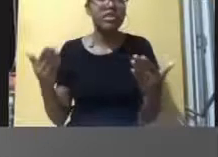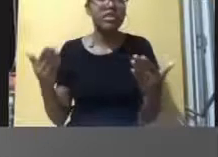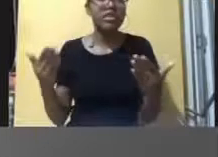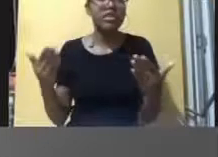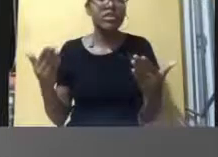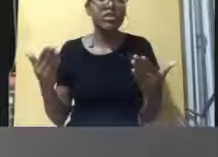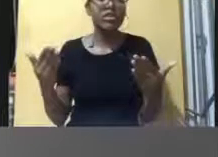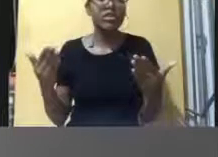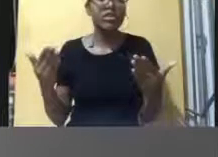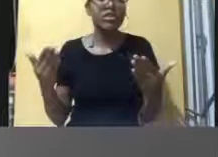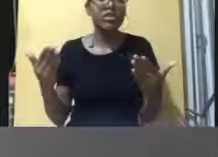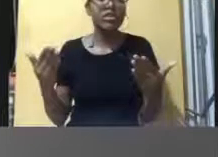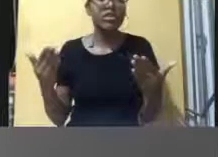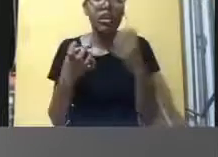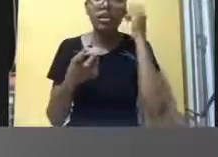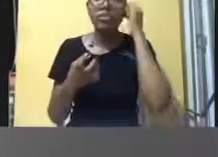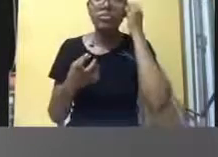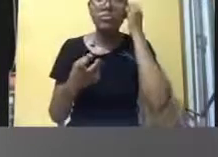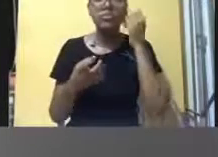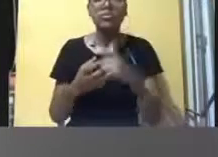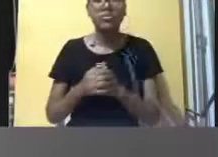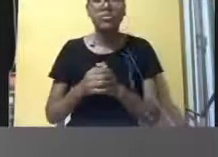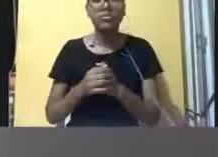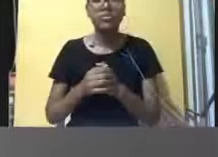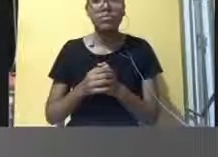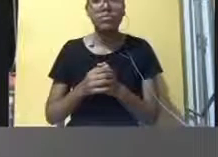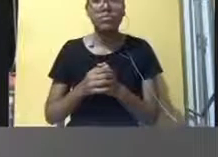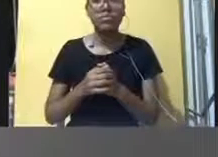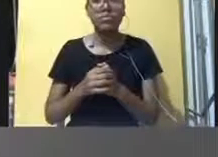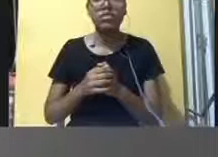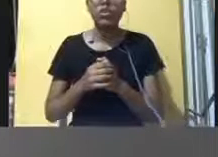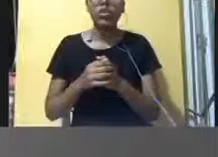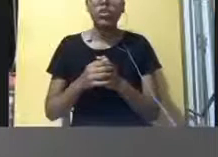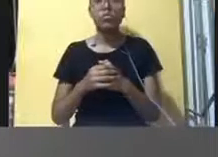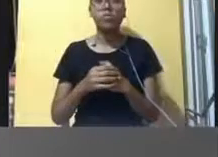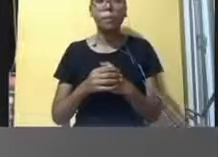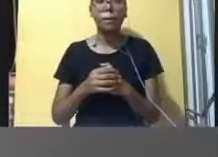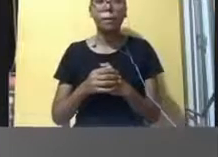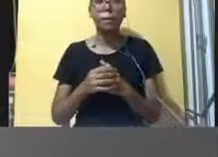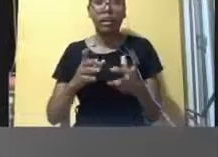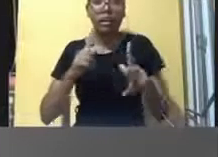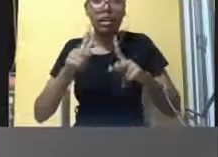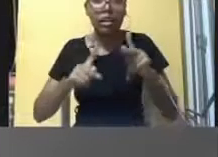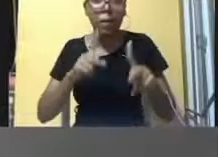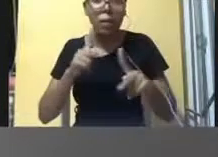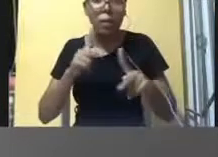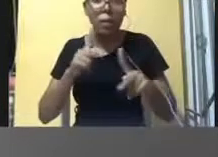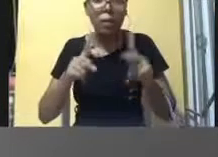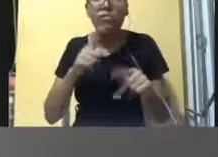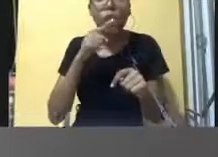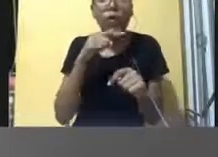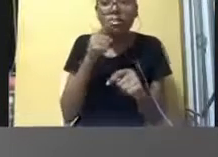colonialistas, donde el ser, el poder y el conocer de los oyentes constituyen una